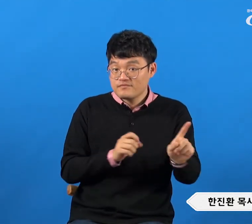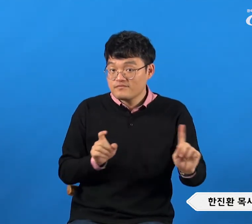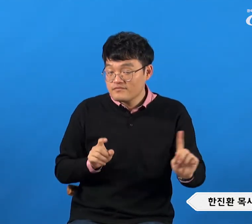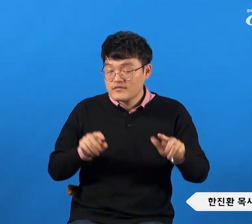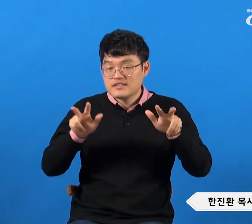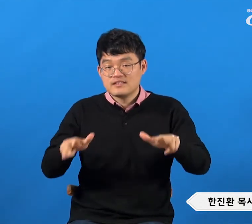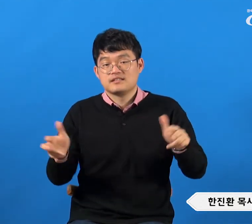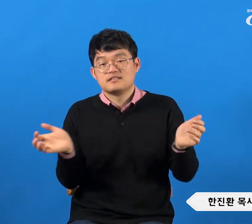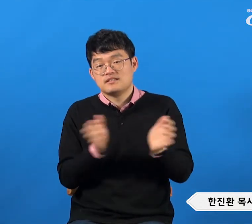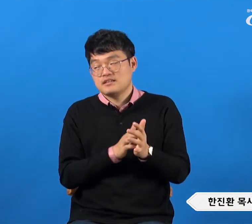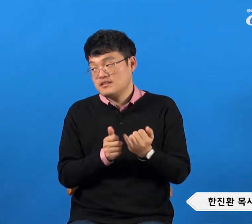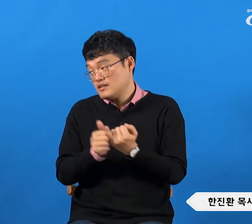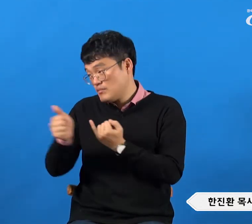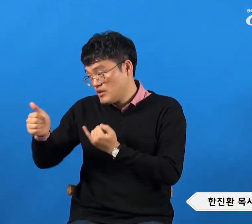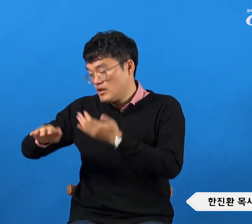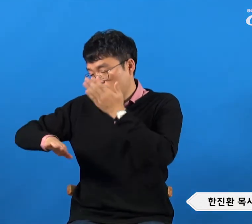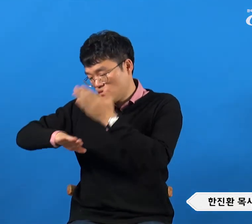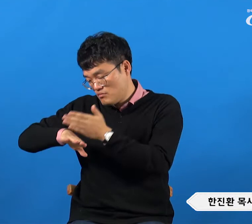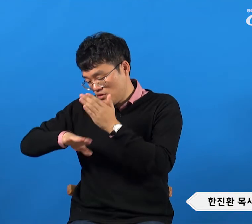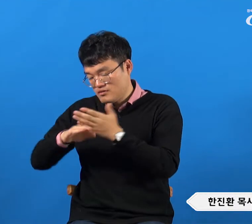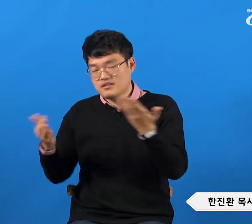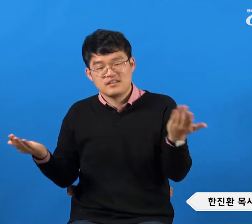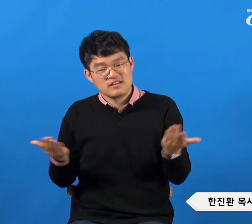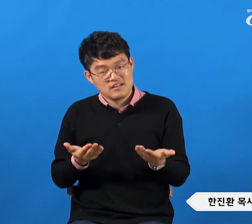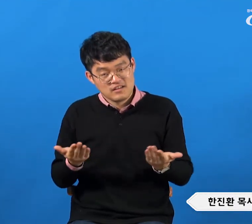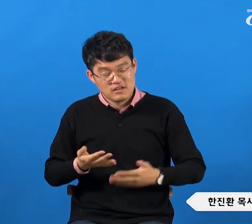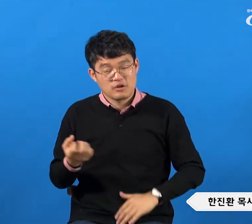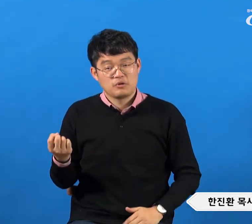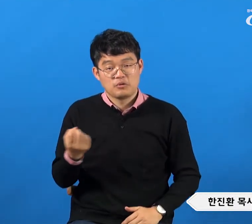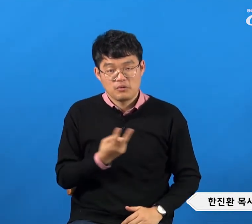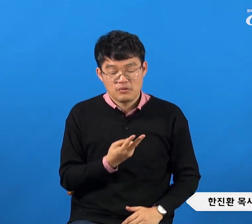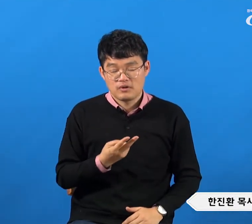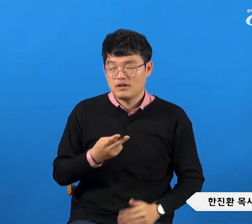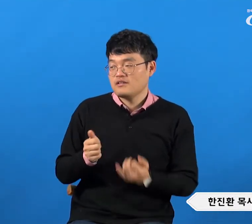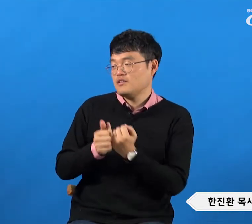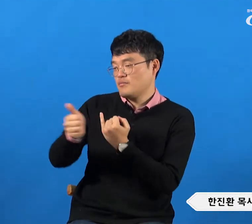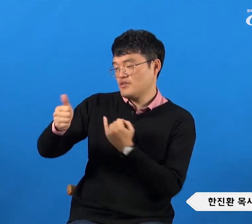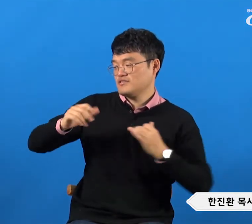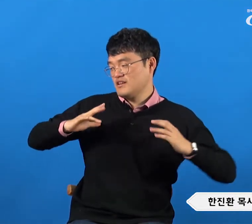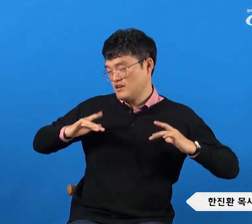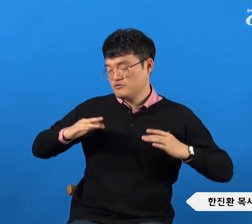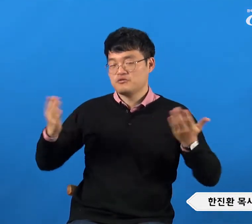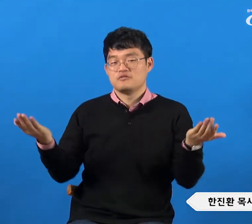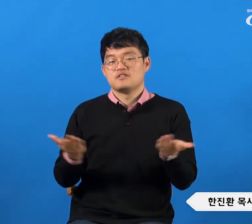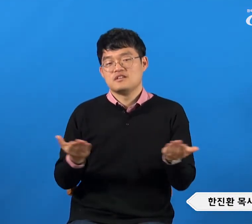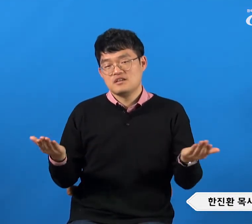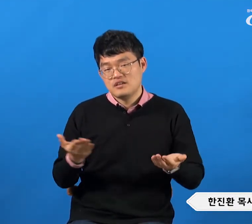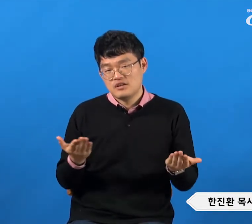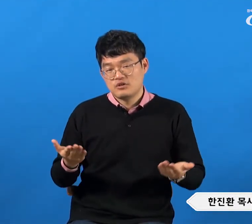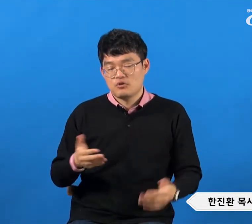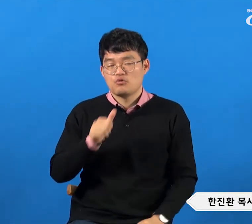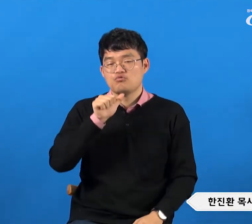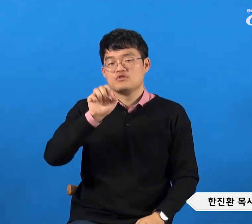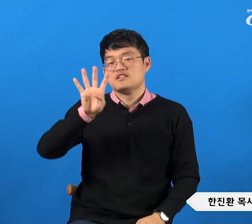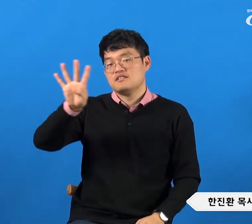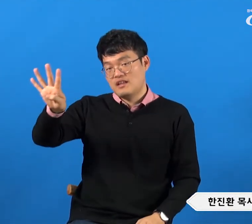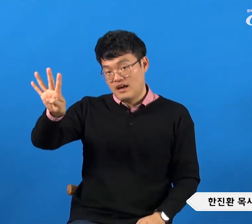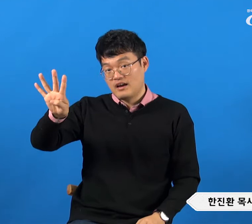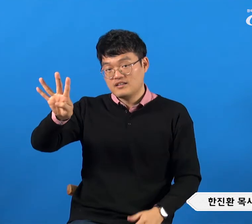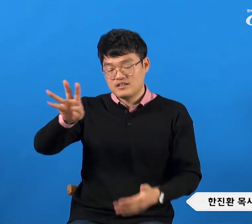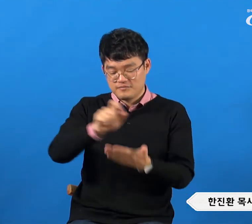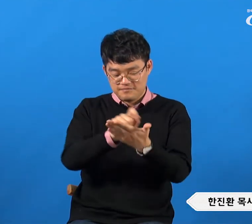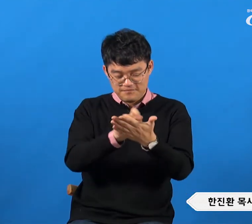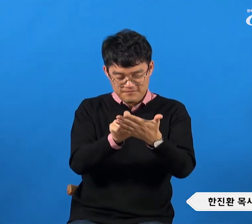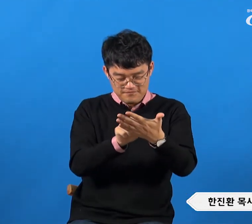거기에는 그동안 남편에게 고마웠던 일, 또 남편이 자랑스러웠던 일